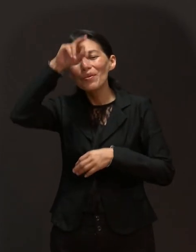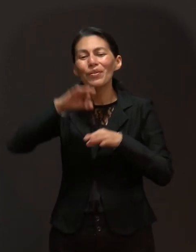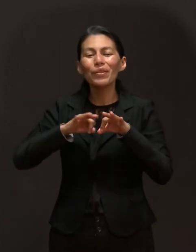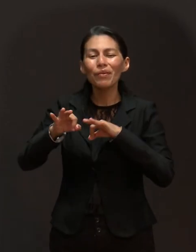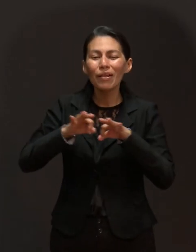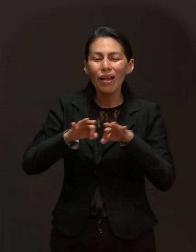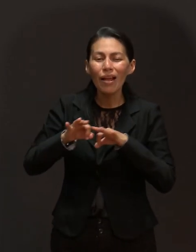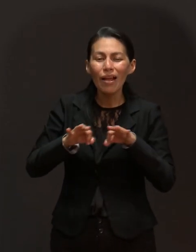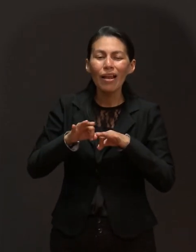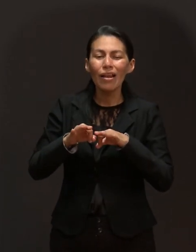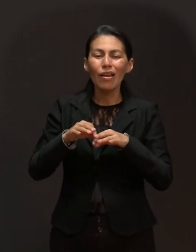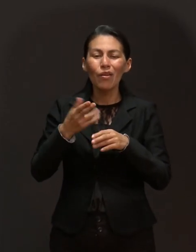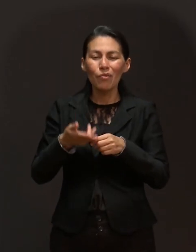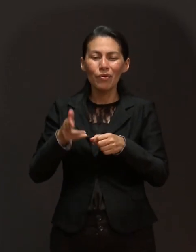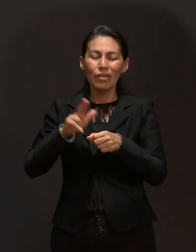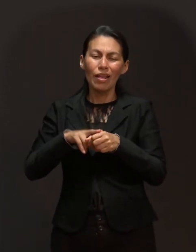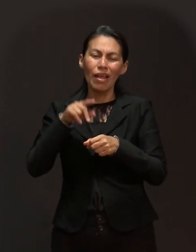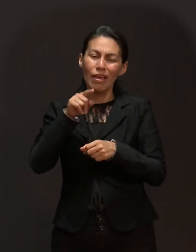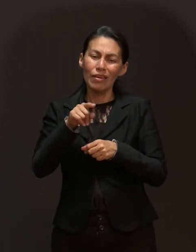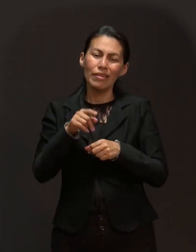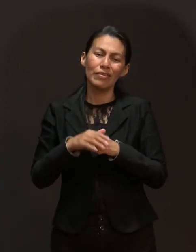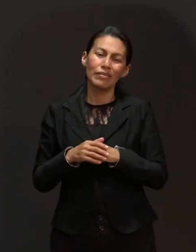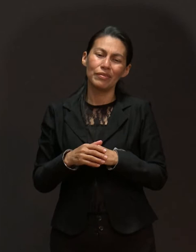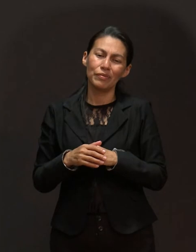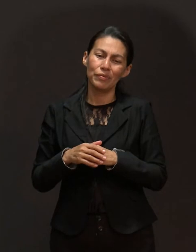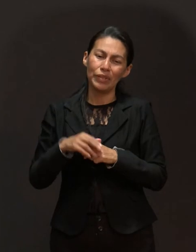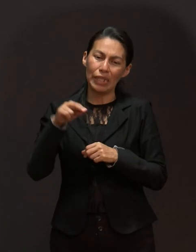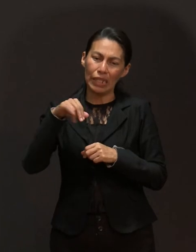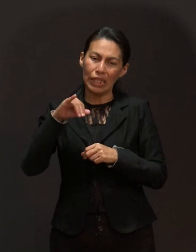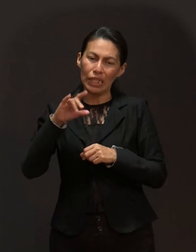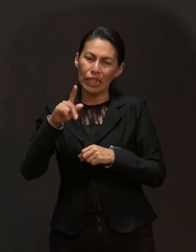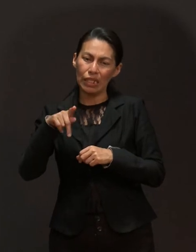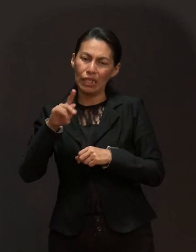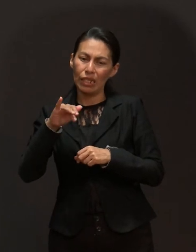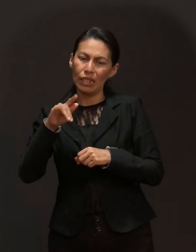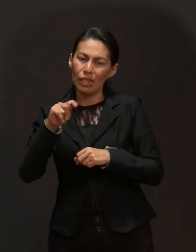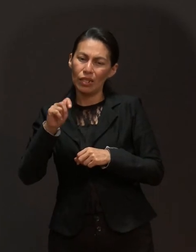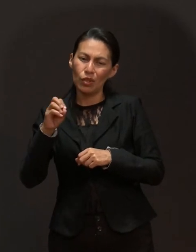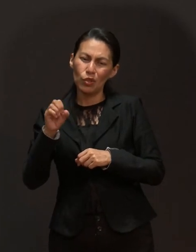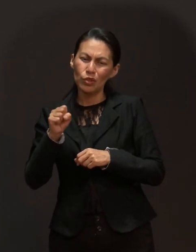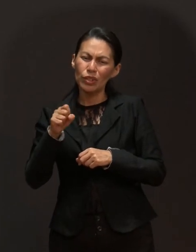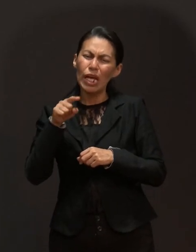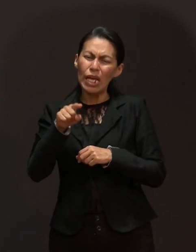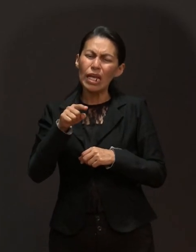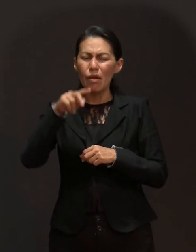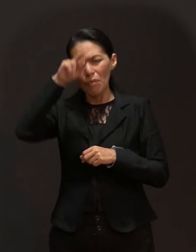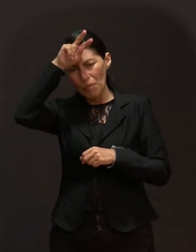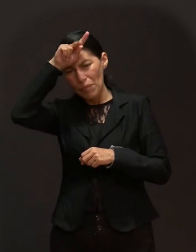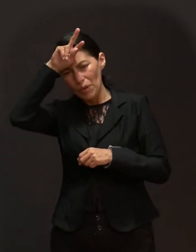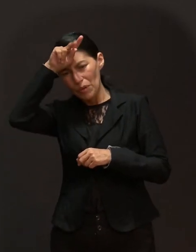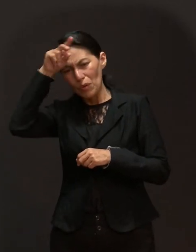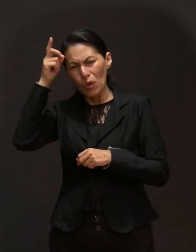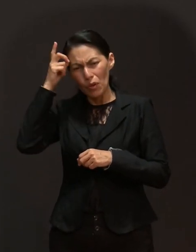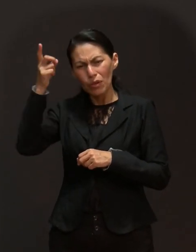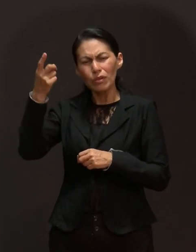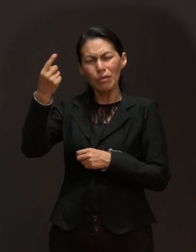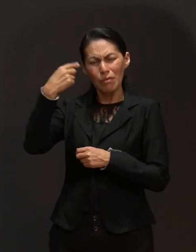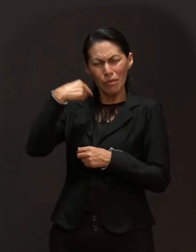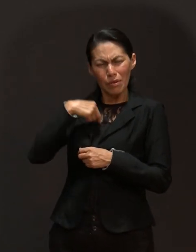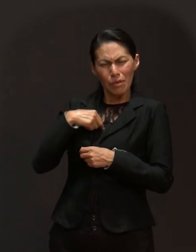para trabajar en la clínica adventista Anestal en Iquitos que es una isla en la Amazonía peruana